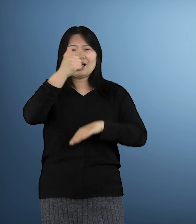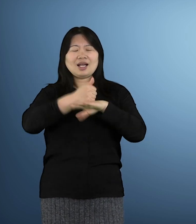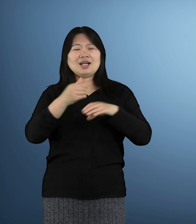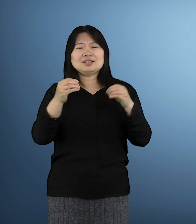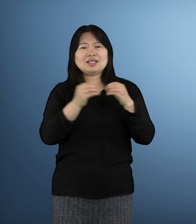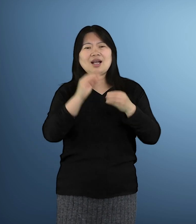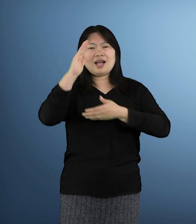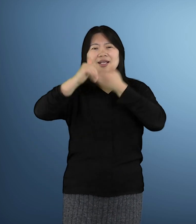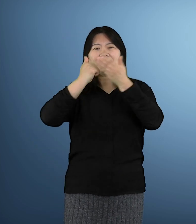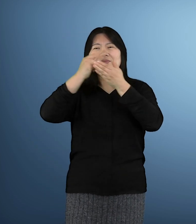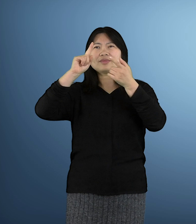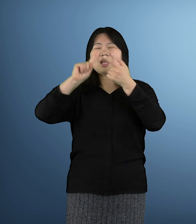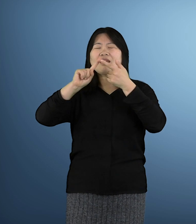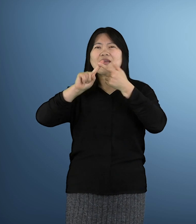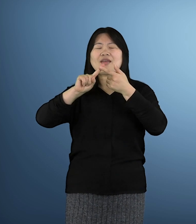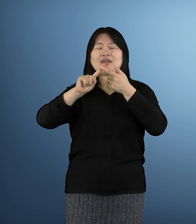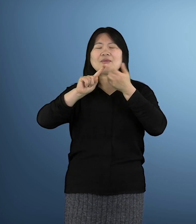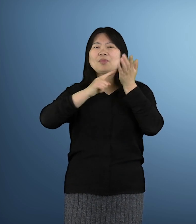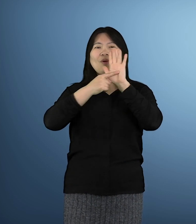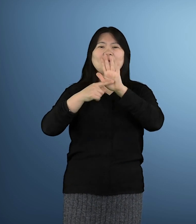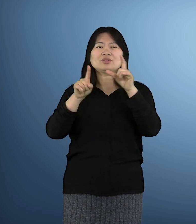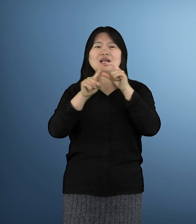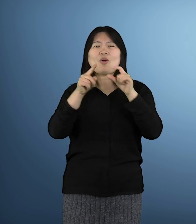하나님에 대한 수식어가 이렇게 없어서